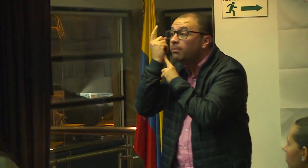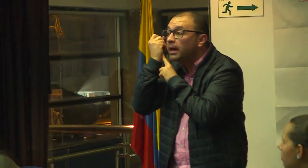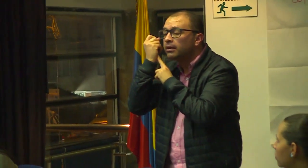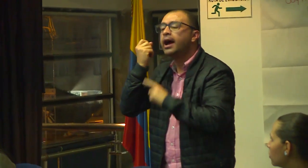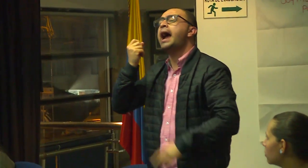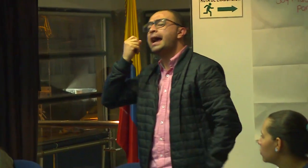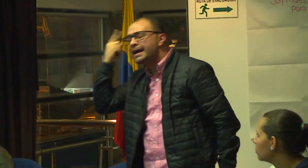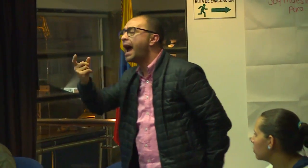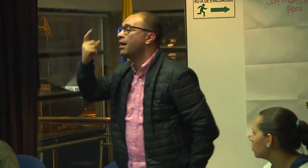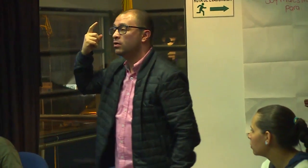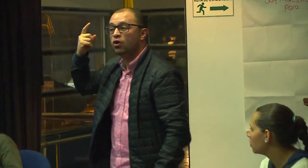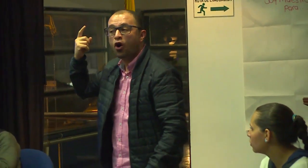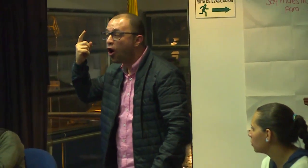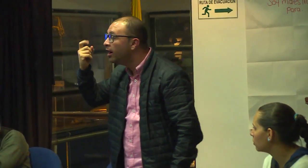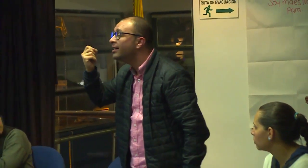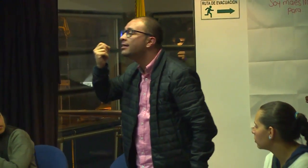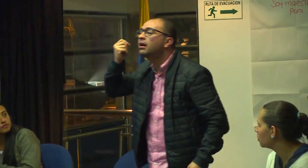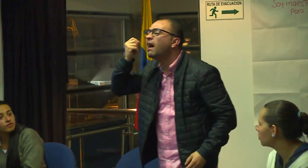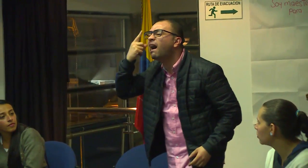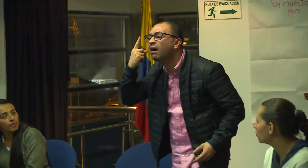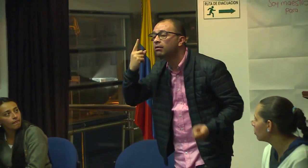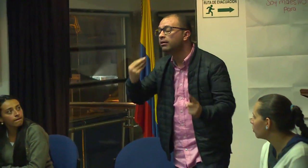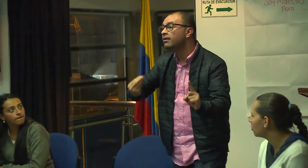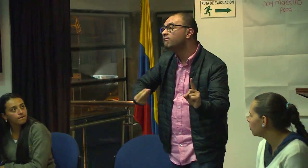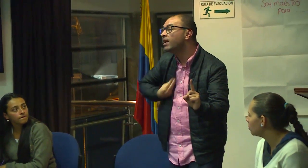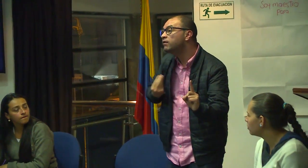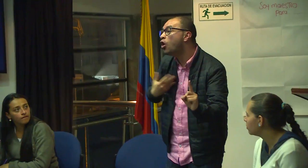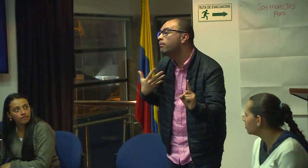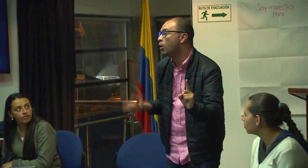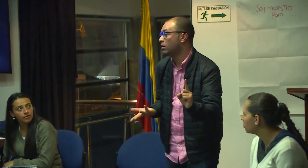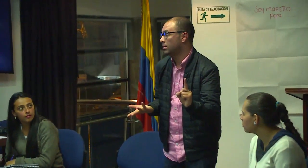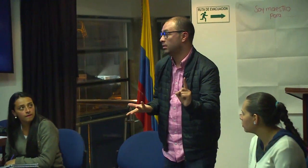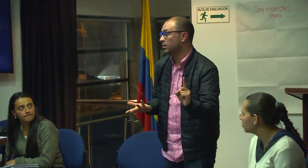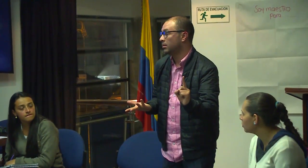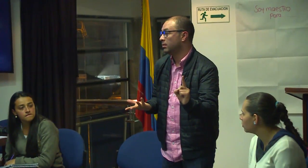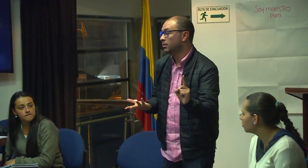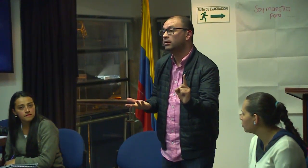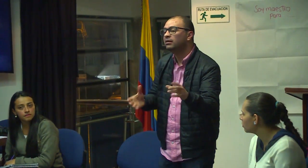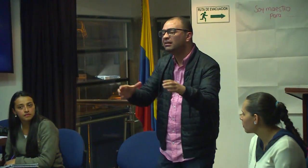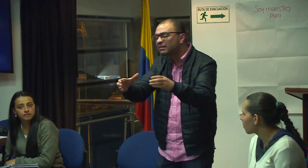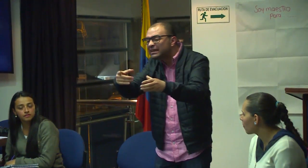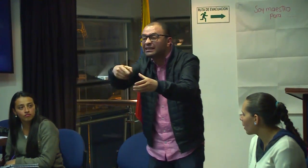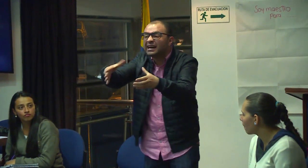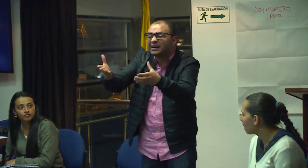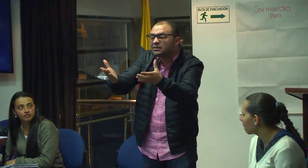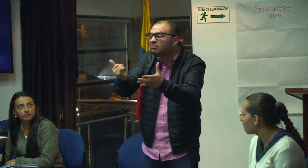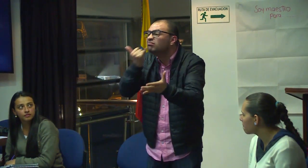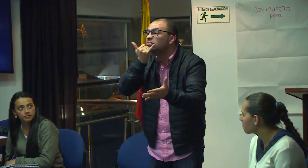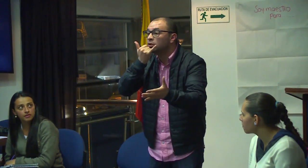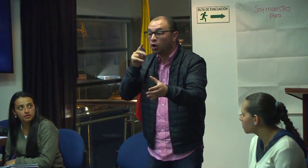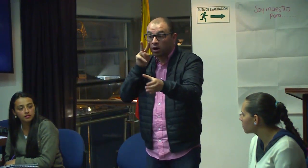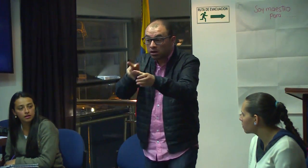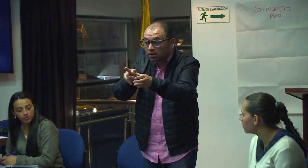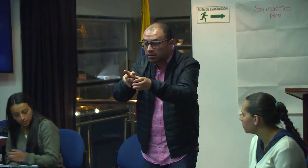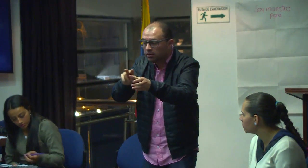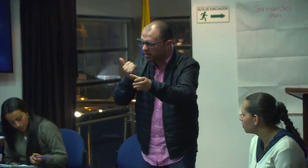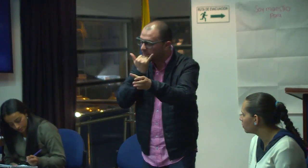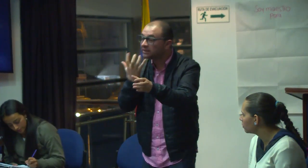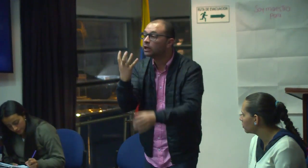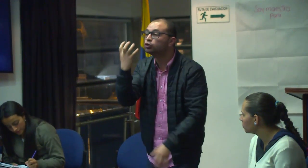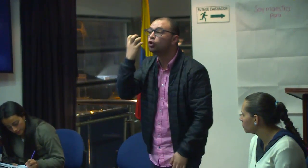yo sí me preguntaría qué es eso de comprender. ¿Es solamente entender? Yo creo que comprender va más allá de la